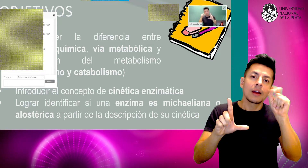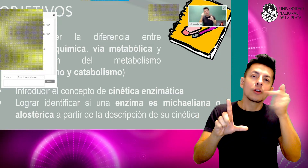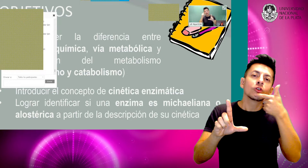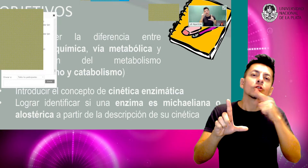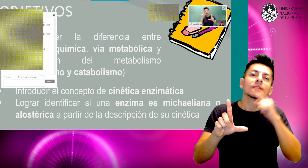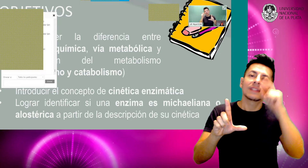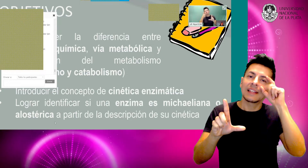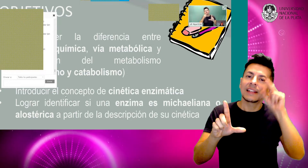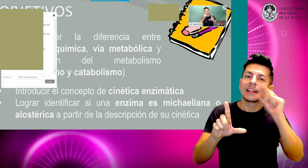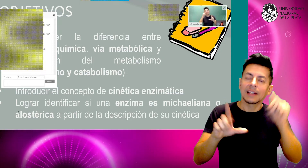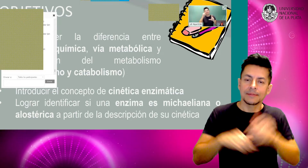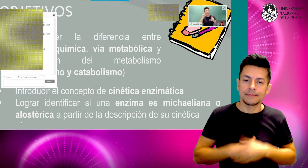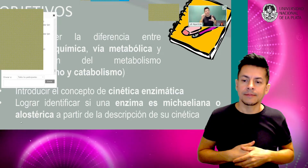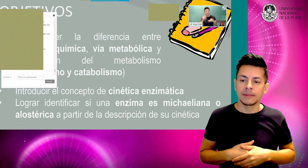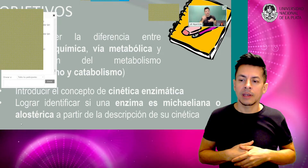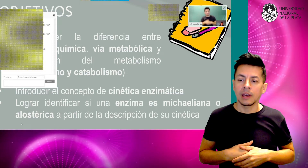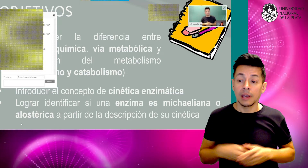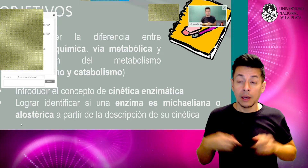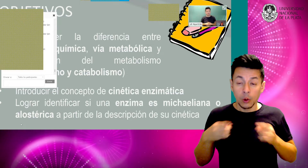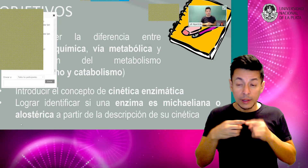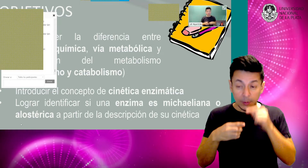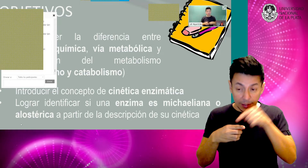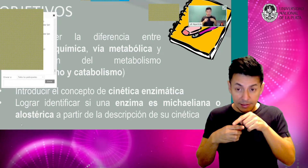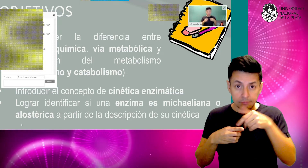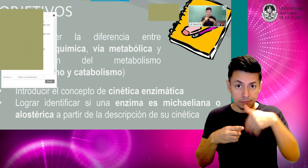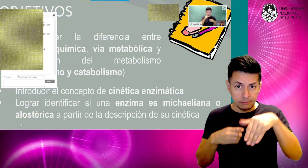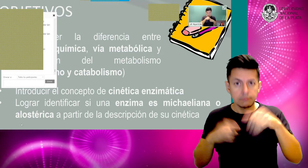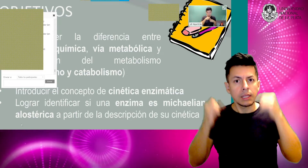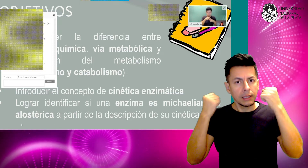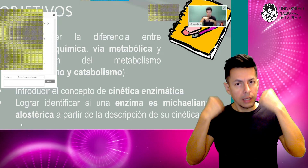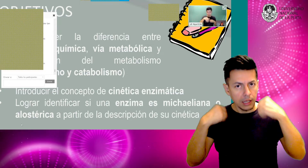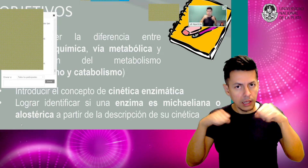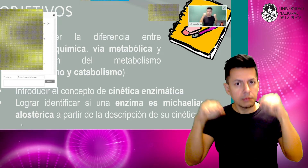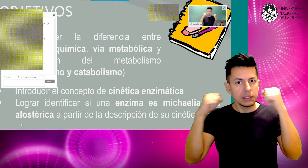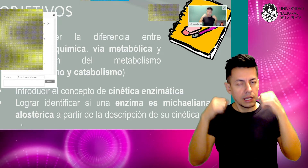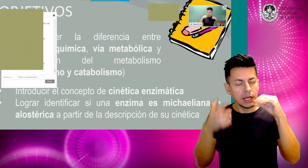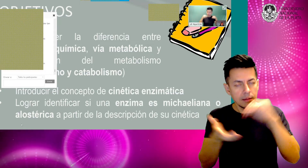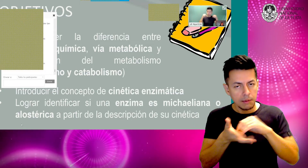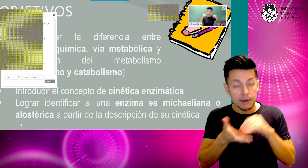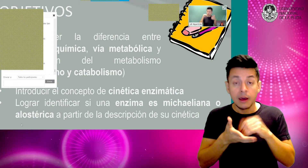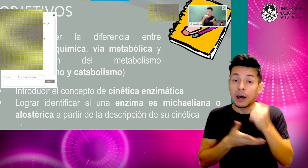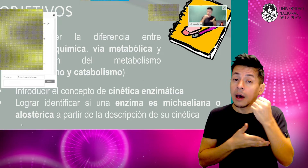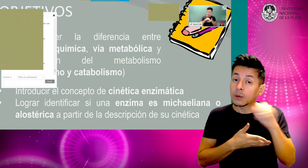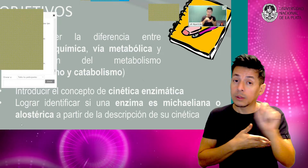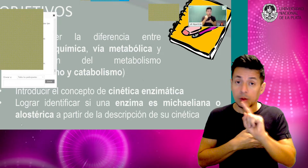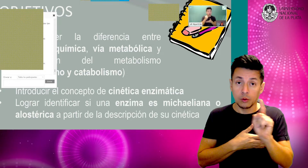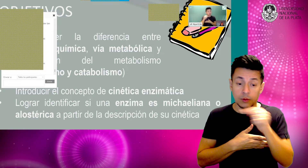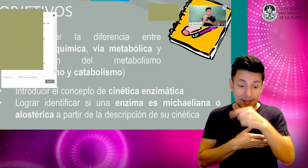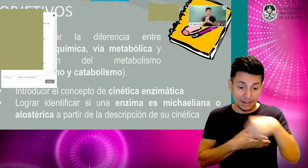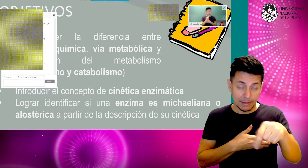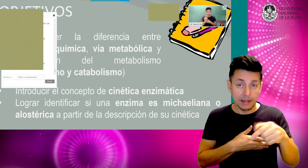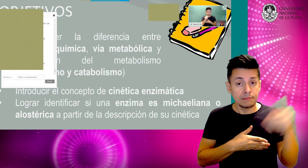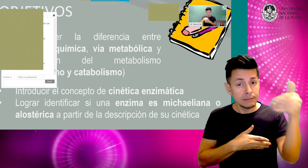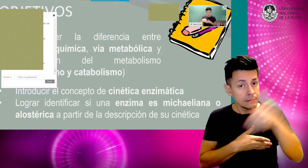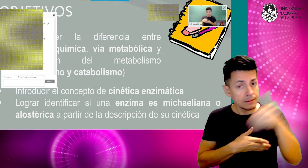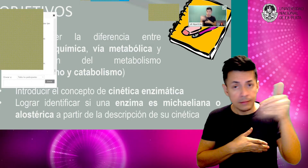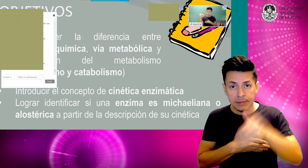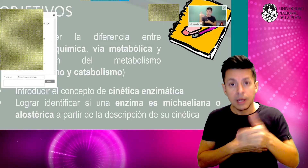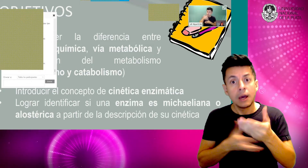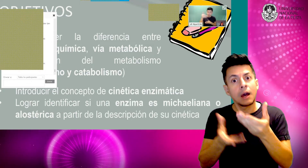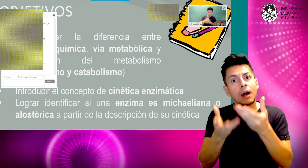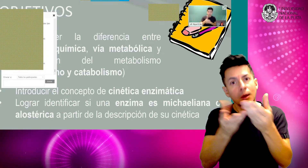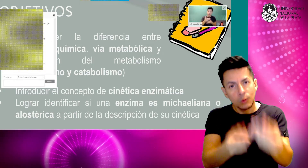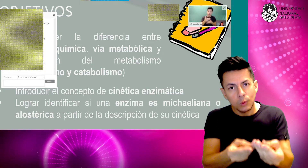Sobre este último objetivo van a estar trabajando bastante en las clases prácticas, así que no falten esta semana, que les va a ayudar a terminar